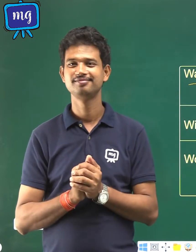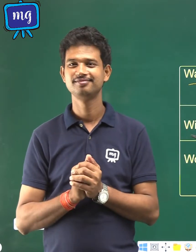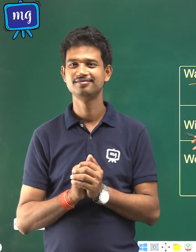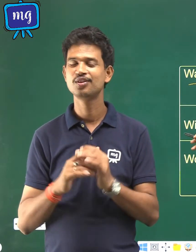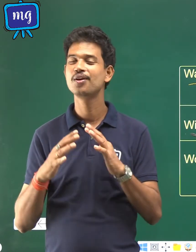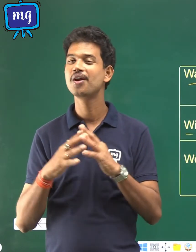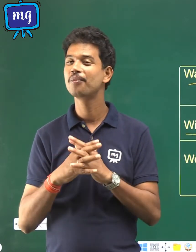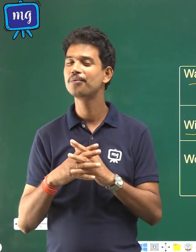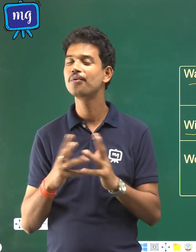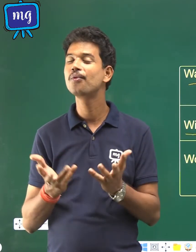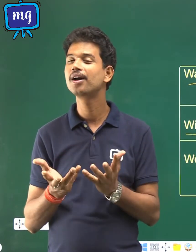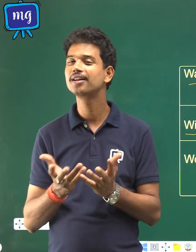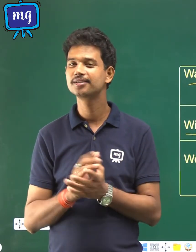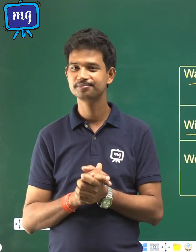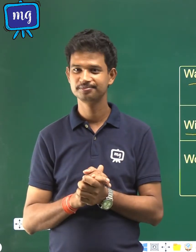W for